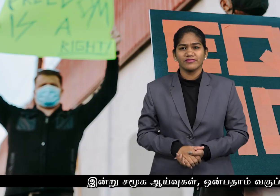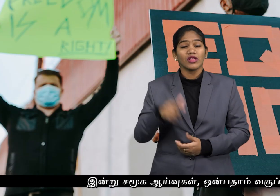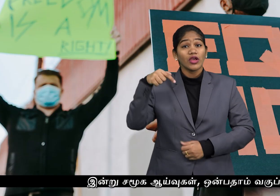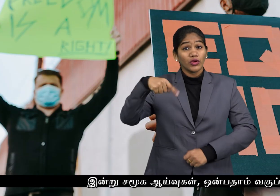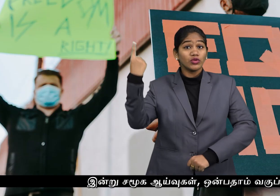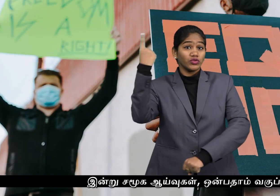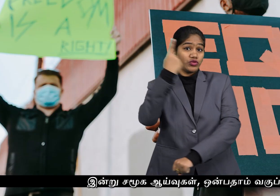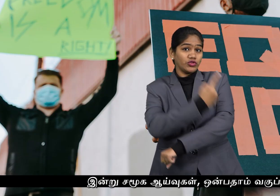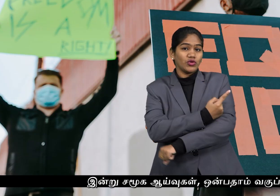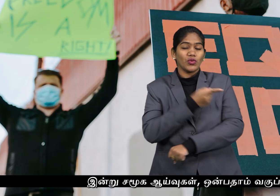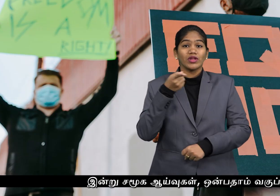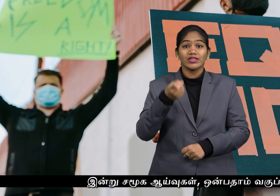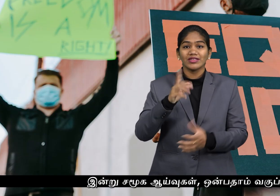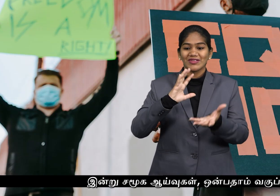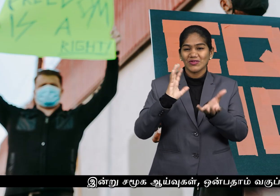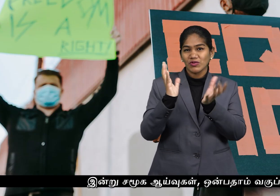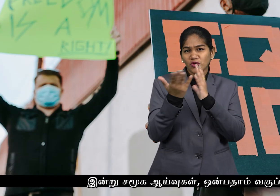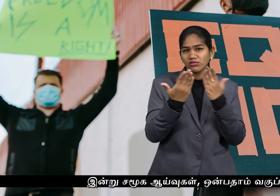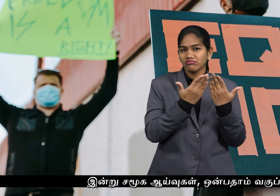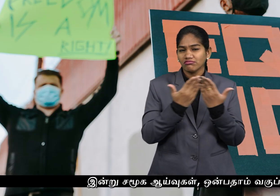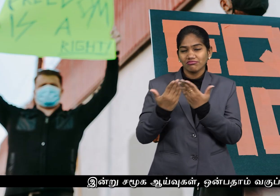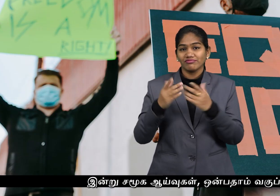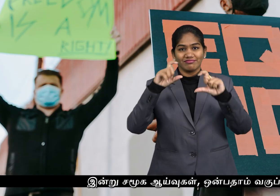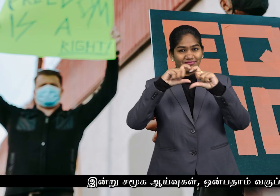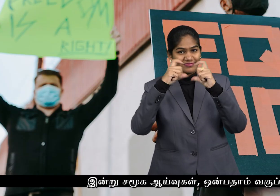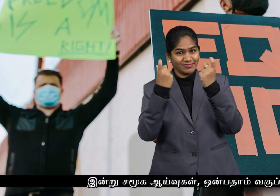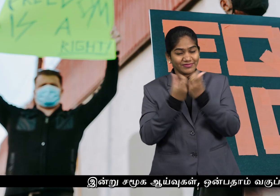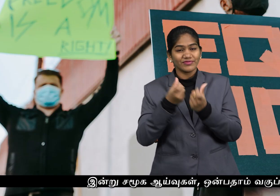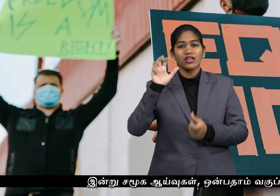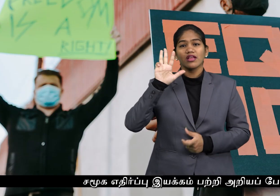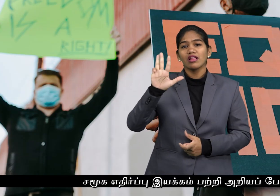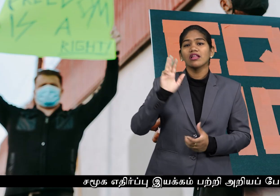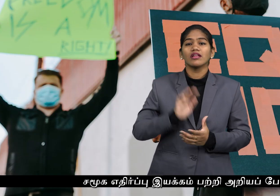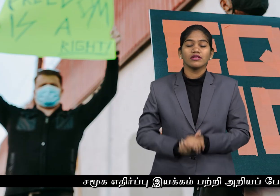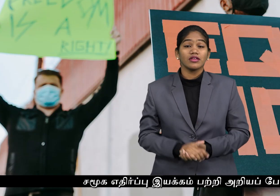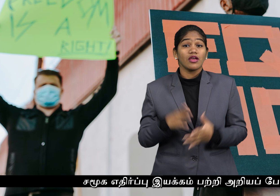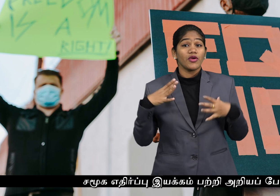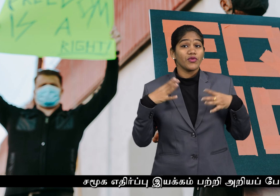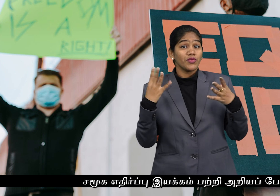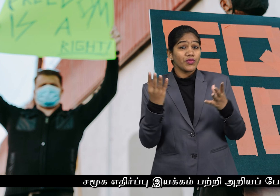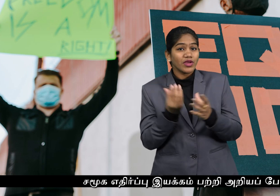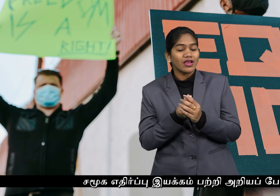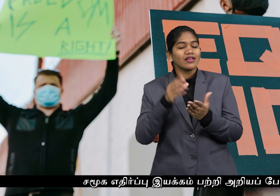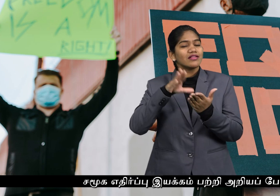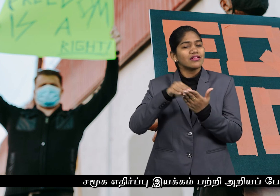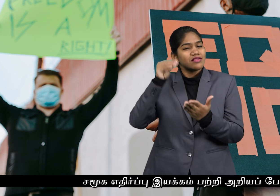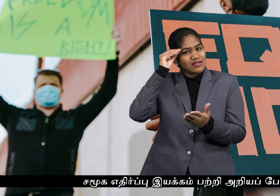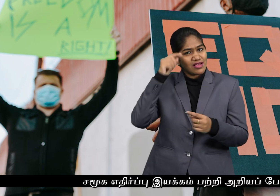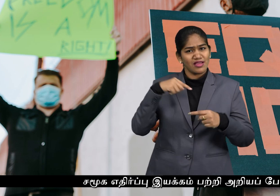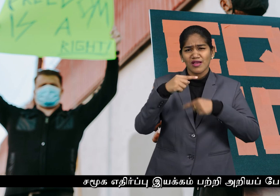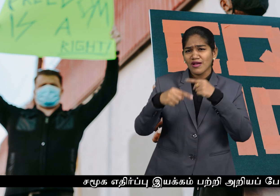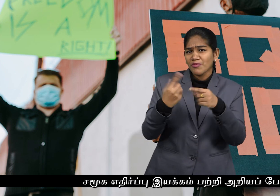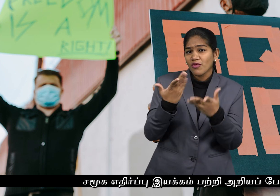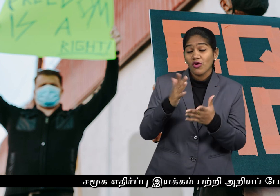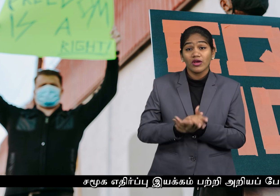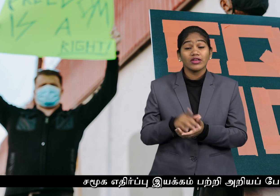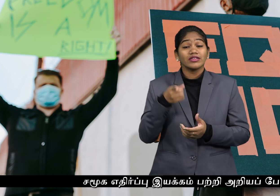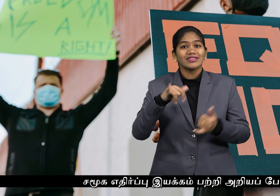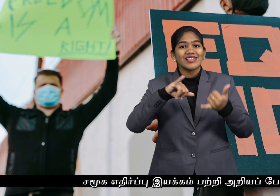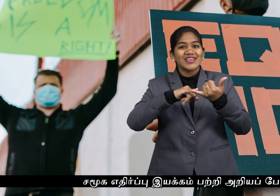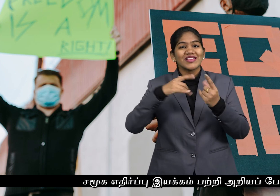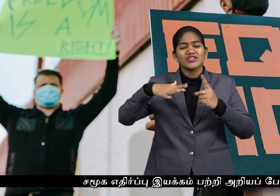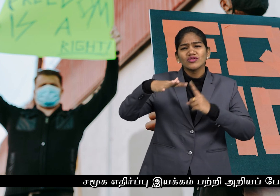இன்று சமூக அறிவியலிலிருந்து 9ஆம் வகுப்பில் நாம் சமூக எதிர்ப்பு இயக்கம் பற்றி அறியப் போகிறோம்.